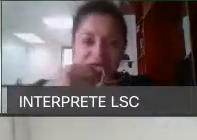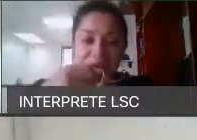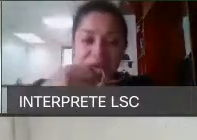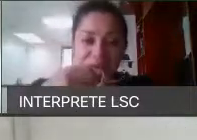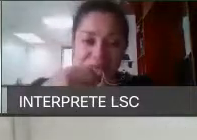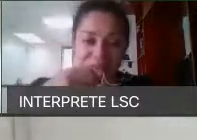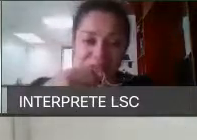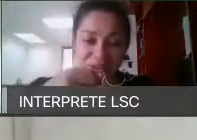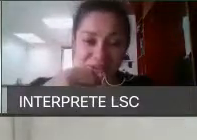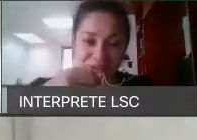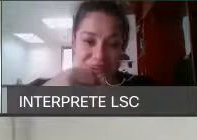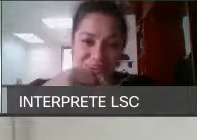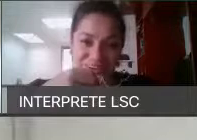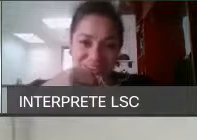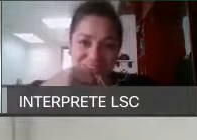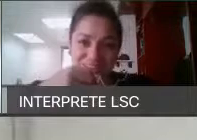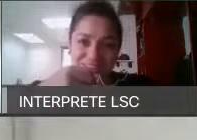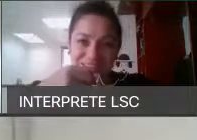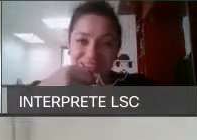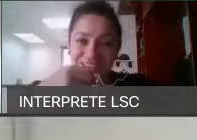Yo la veo bien, yo la veo bien.